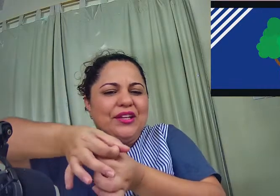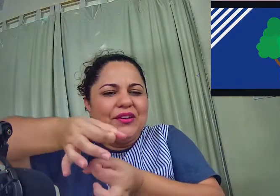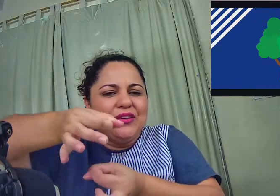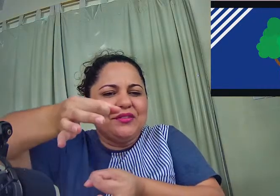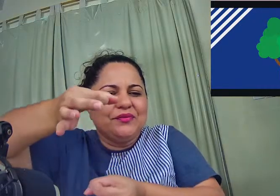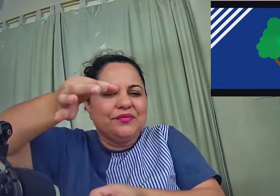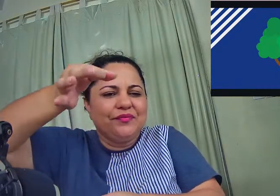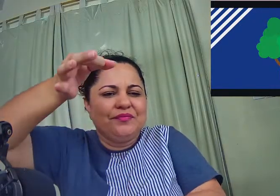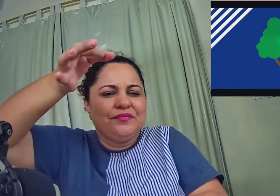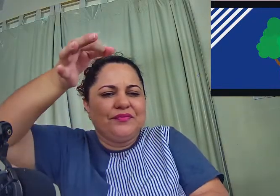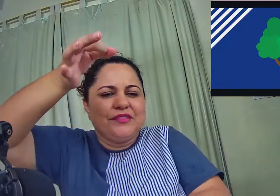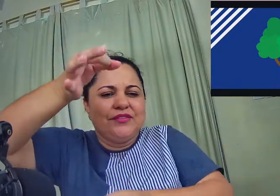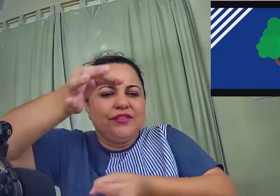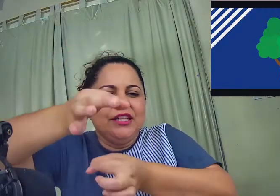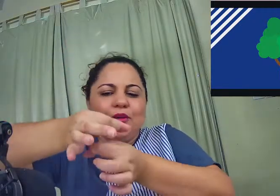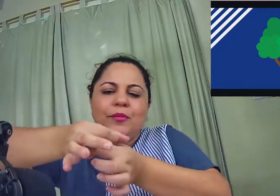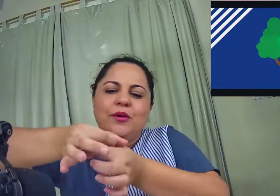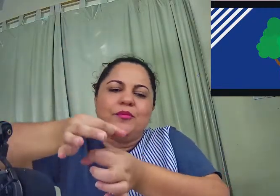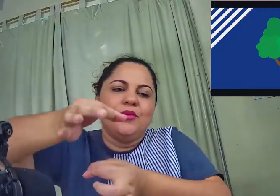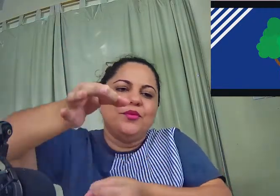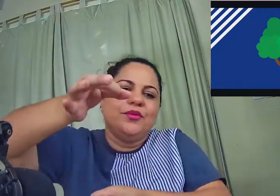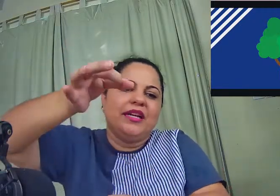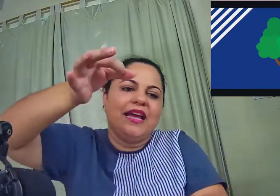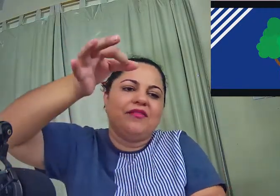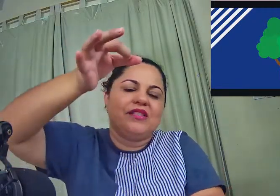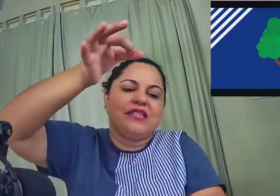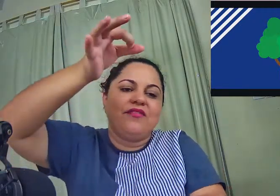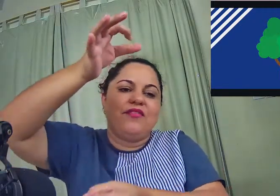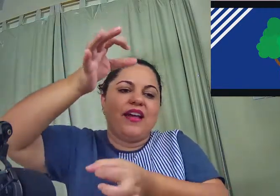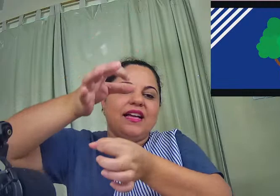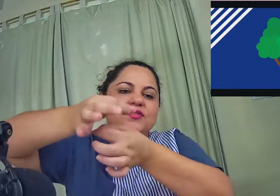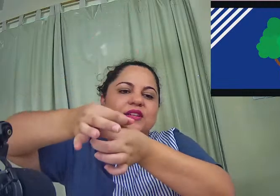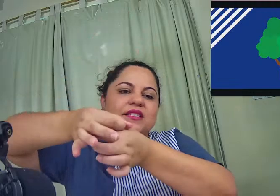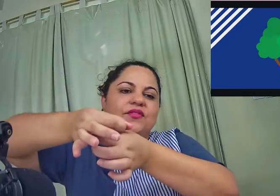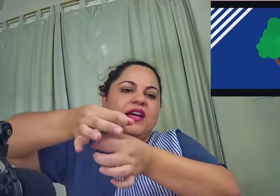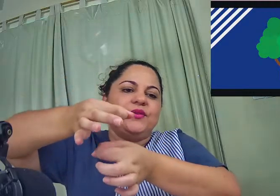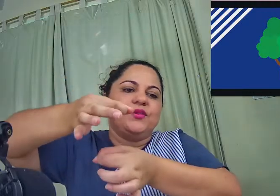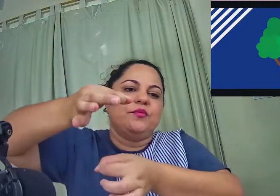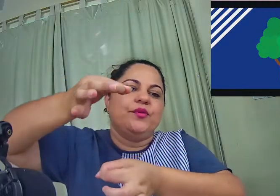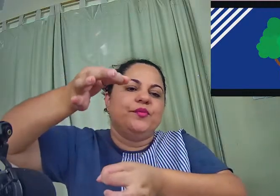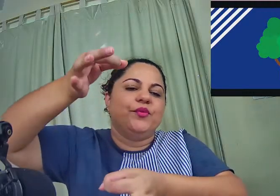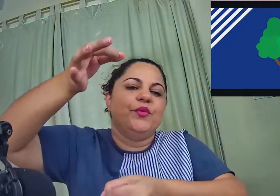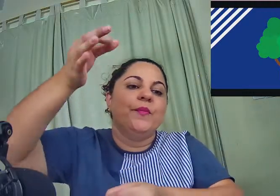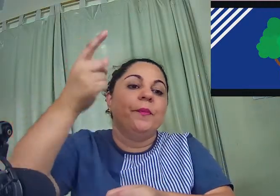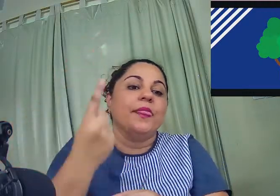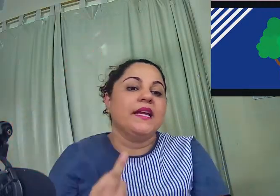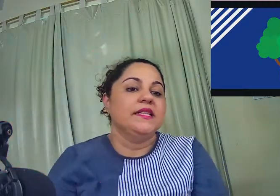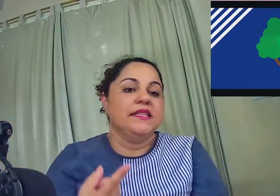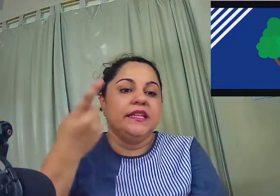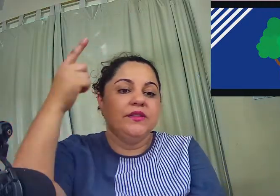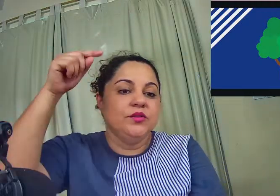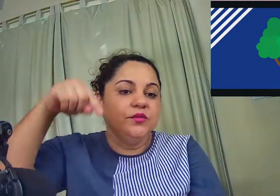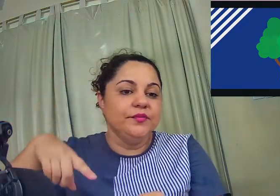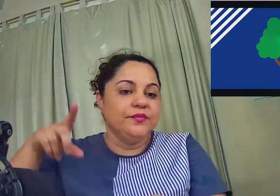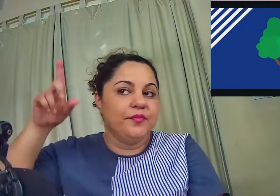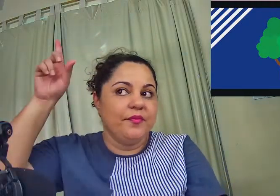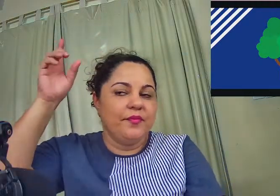Ó, fininho o bambu, né? Aí você faz o classificador de bambu indo